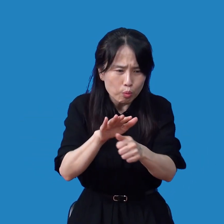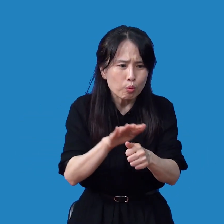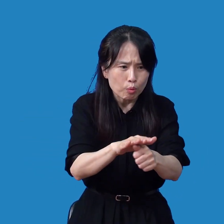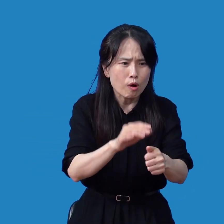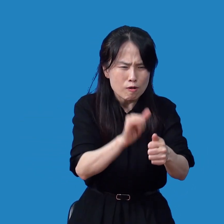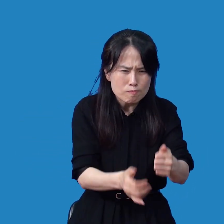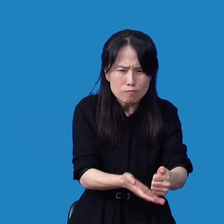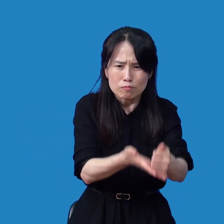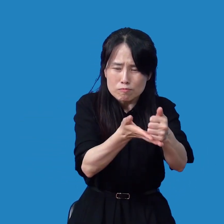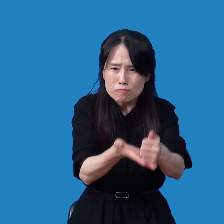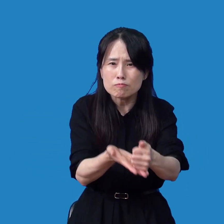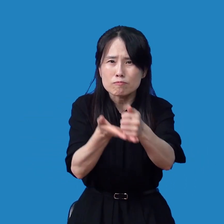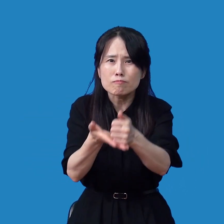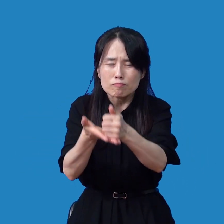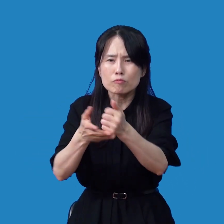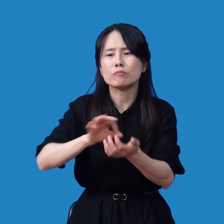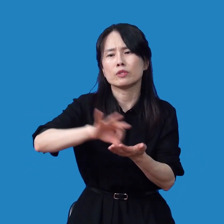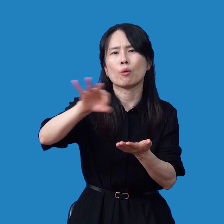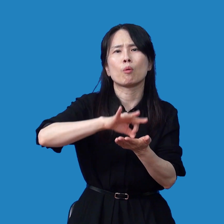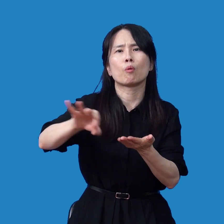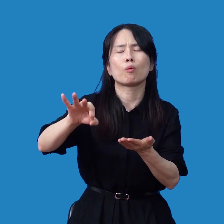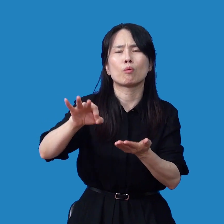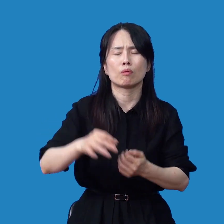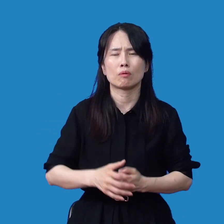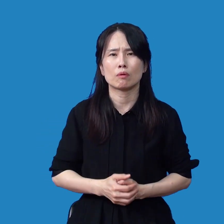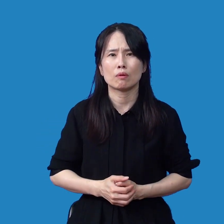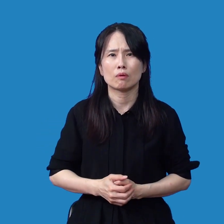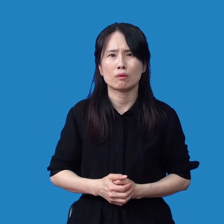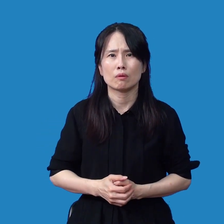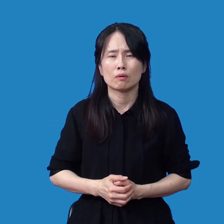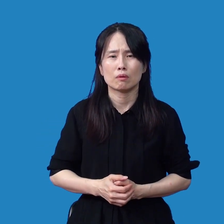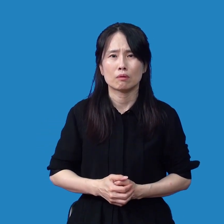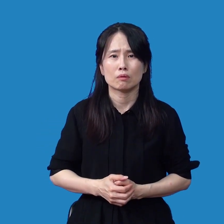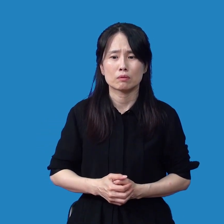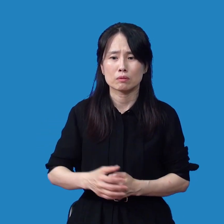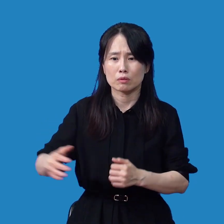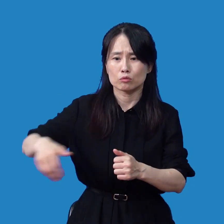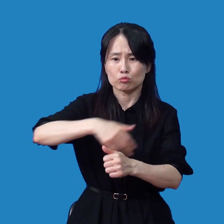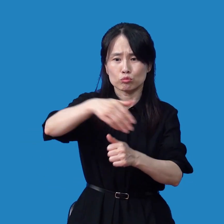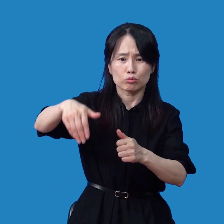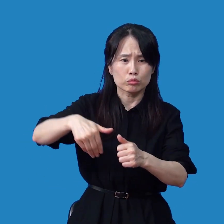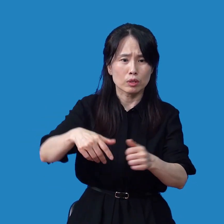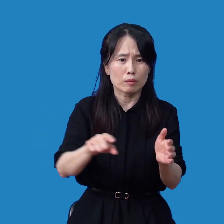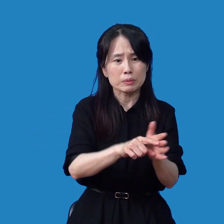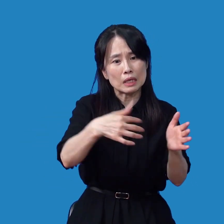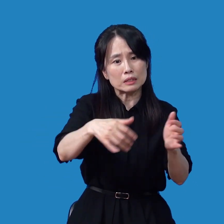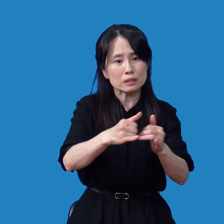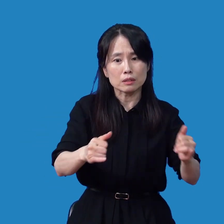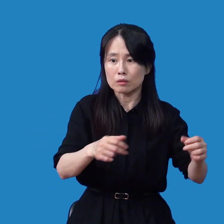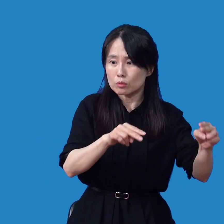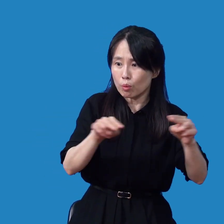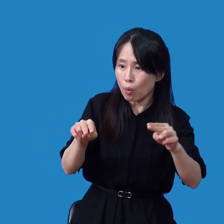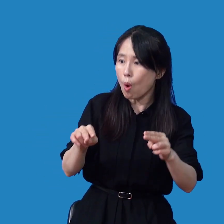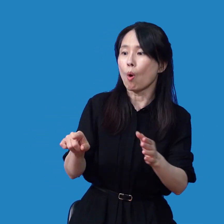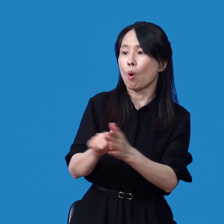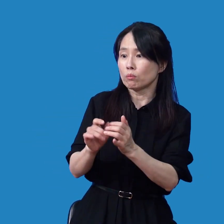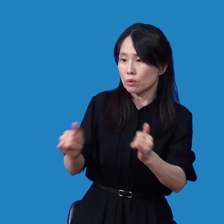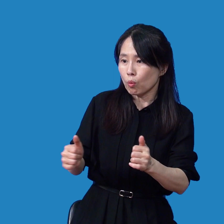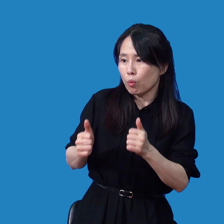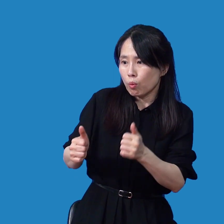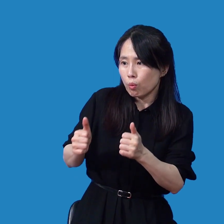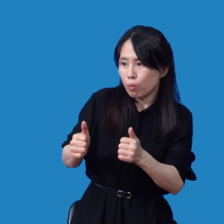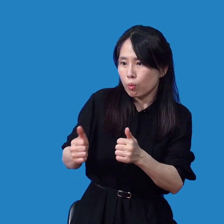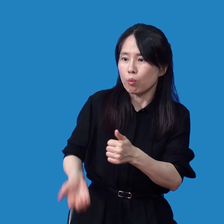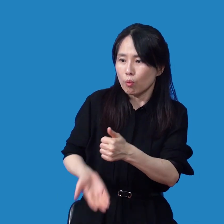도와주고 섬기고 했습니다. 하도 그렇게 하니까 주위 불신자들마저도 신자들을 칭찬하고